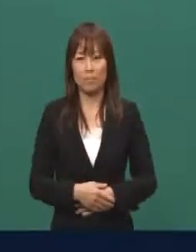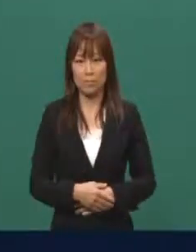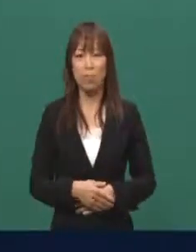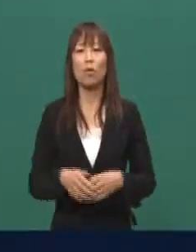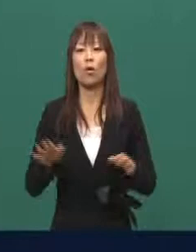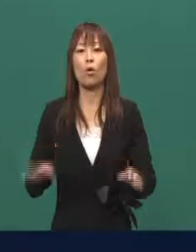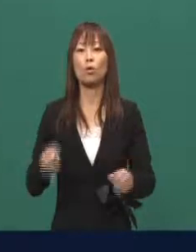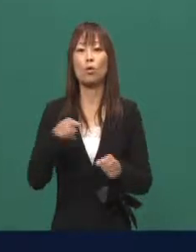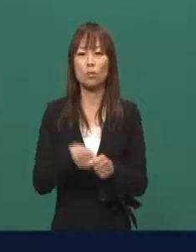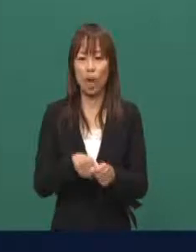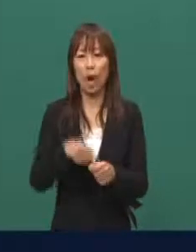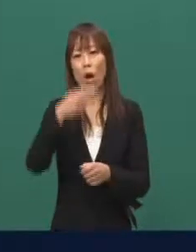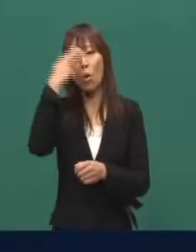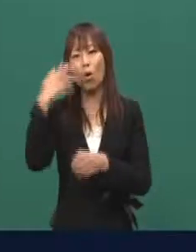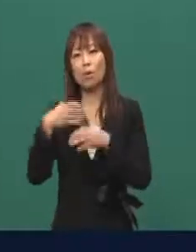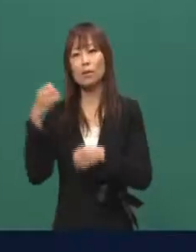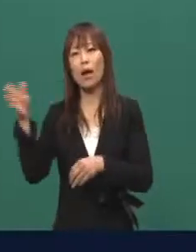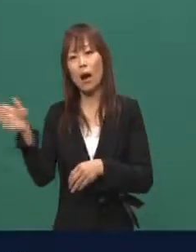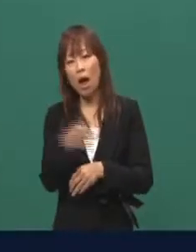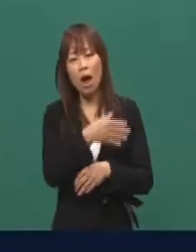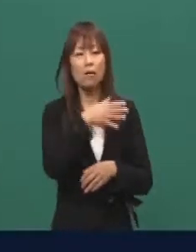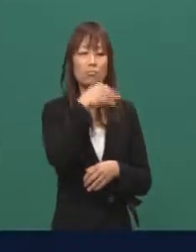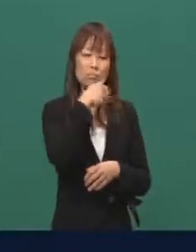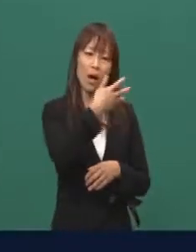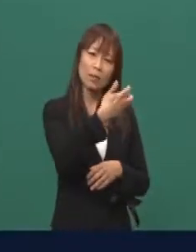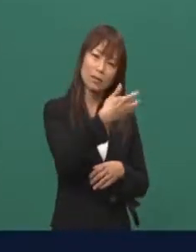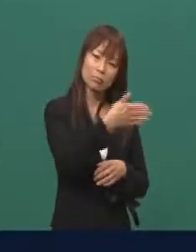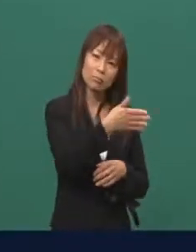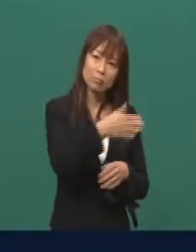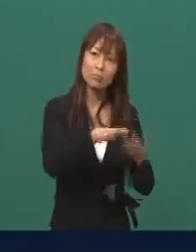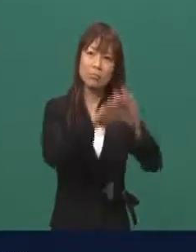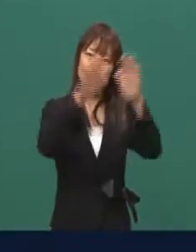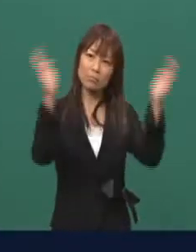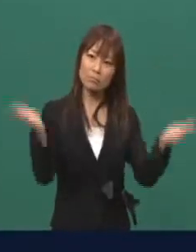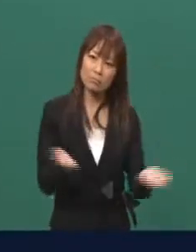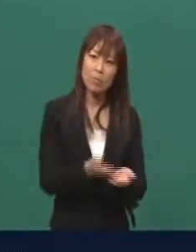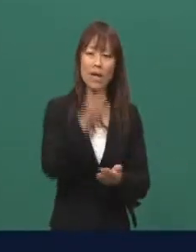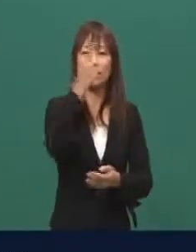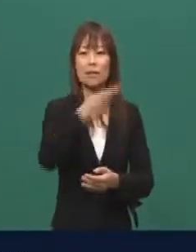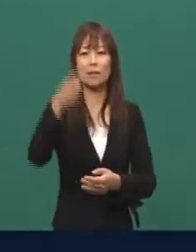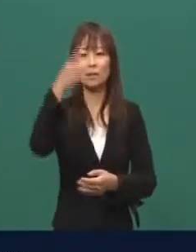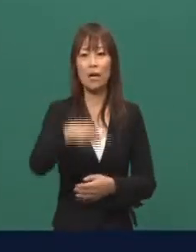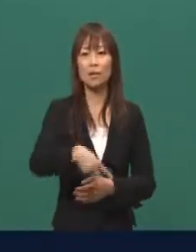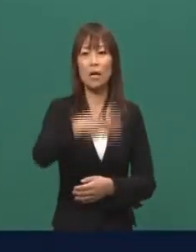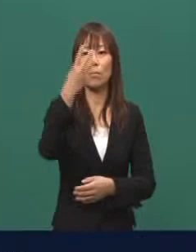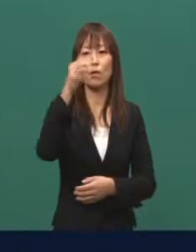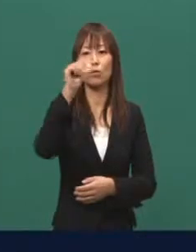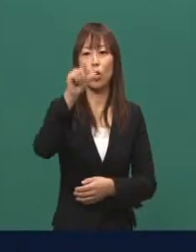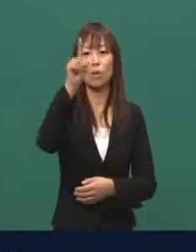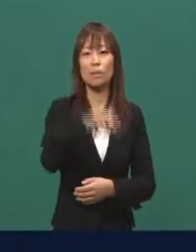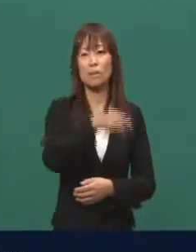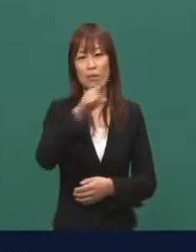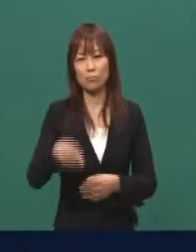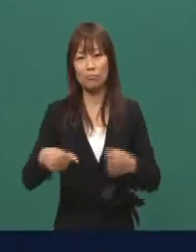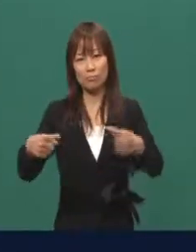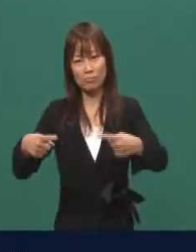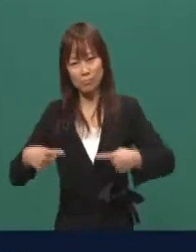。今年は高校生から80歳代までの1305人